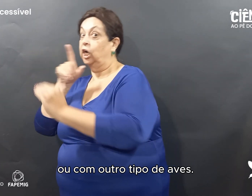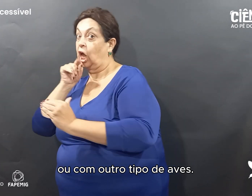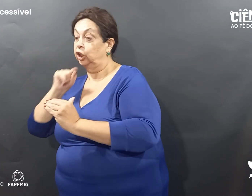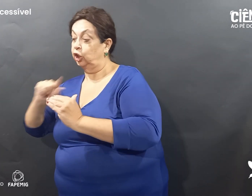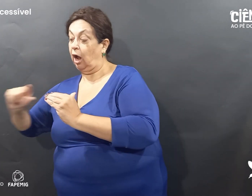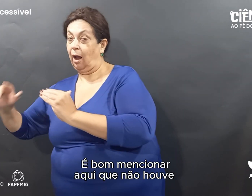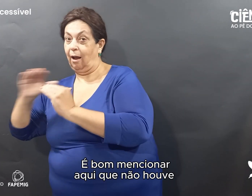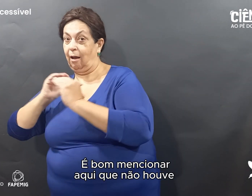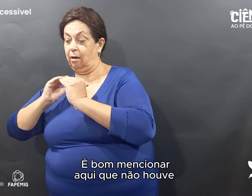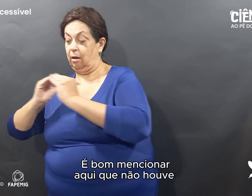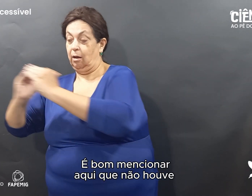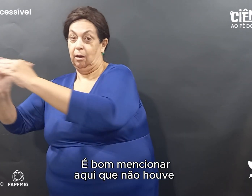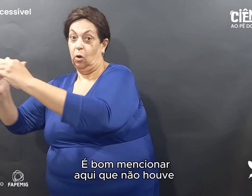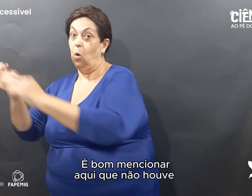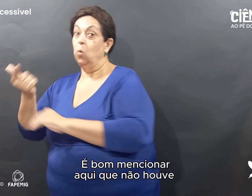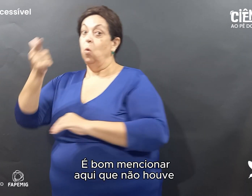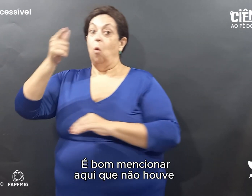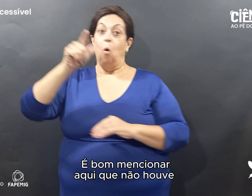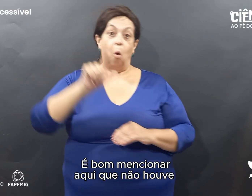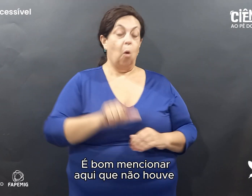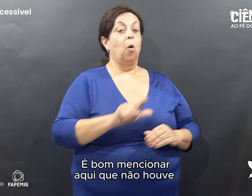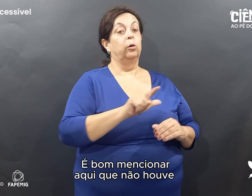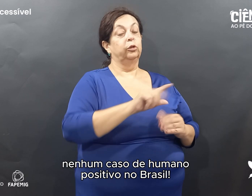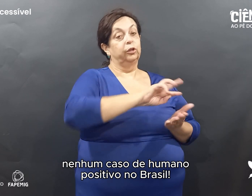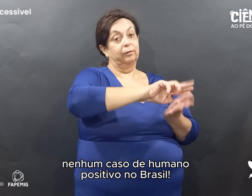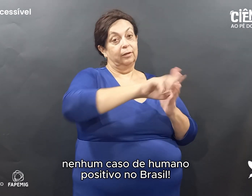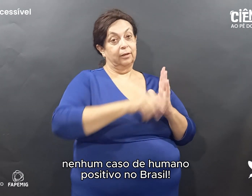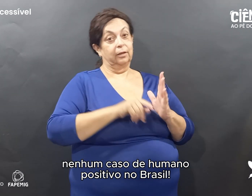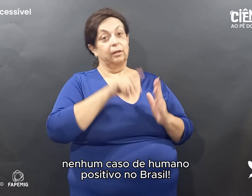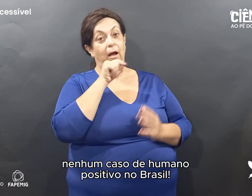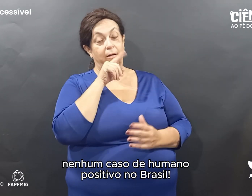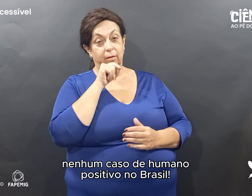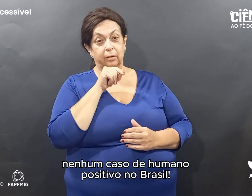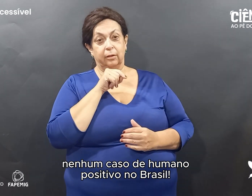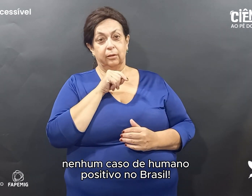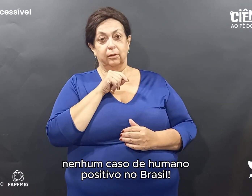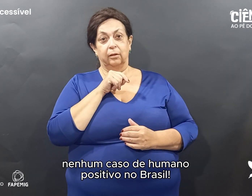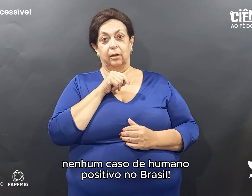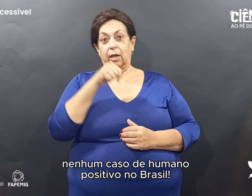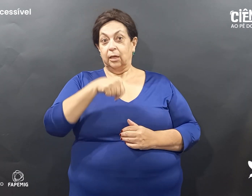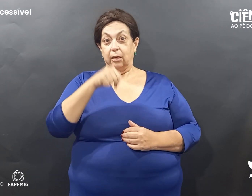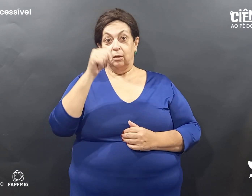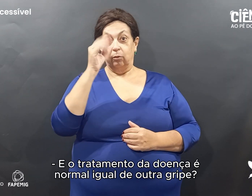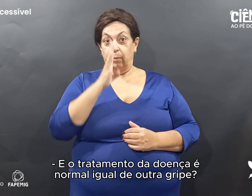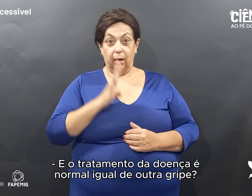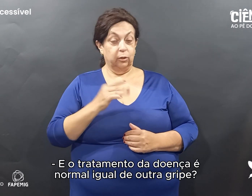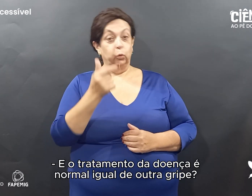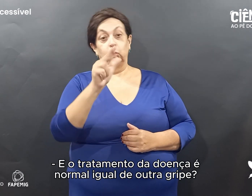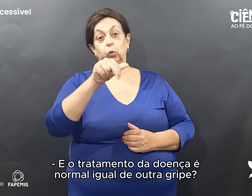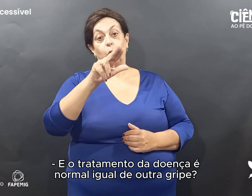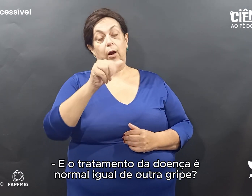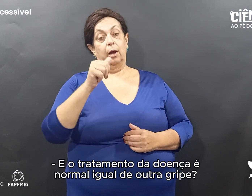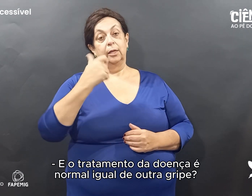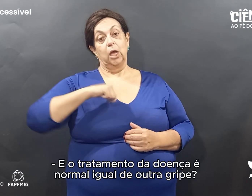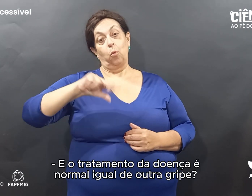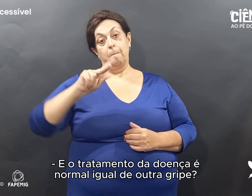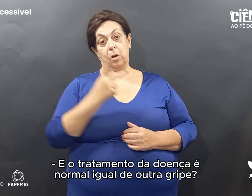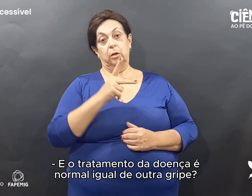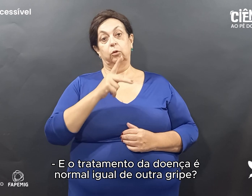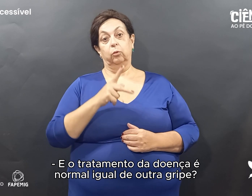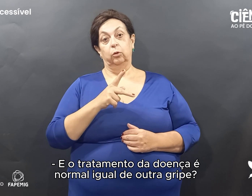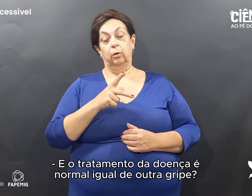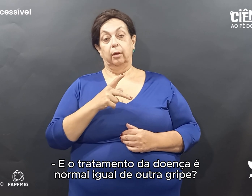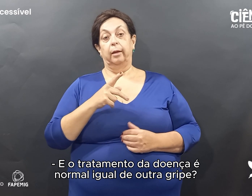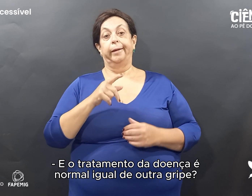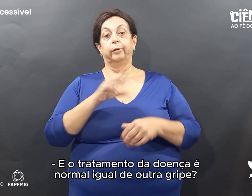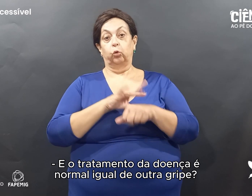de aves. É bom mencionar aqui que não houve nenhum caso de humano positivo no Brasil. E o tratamento da doença, ele é